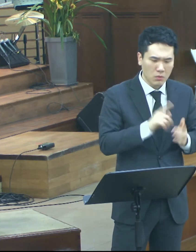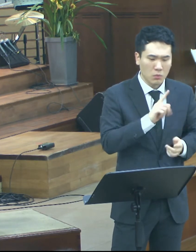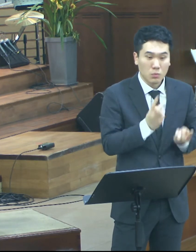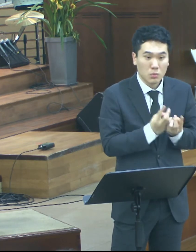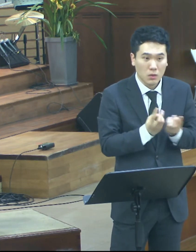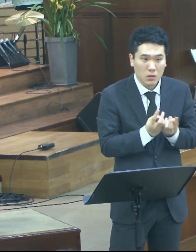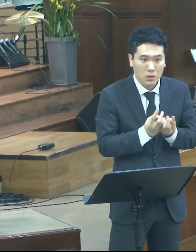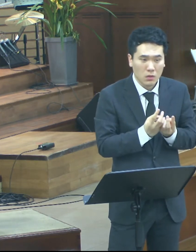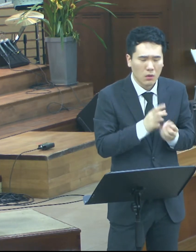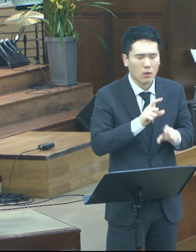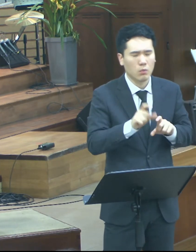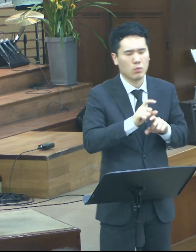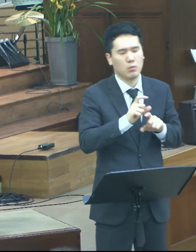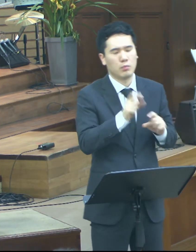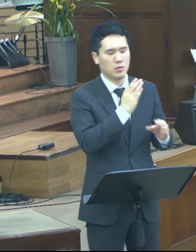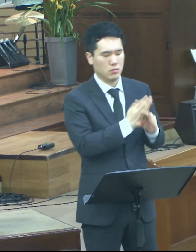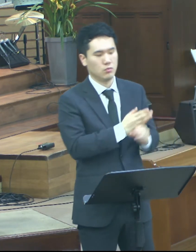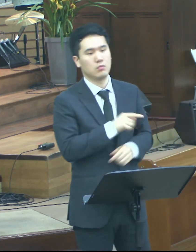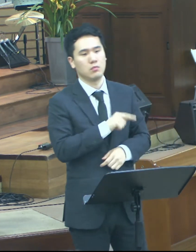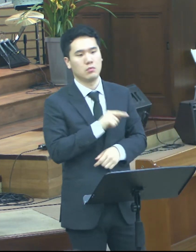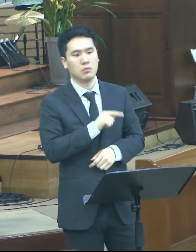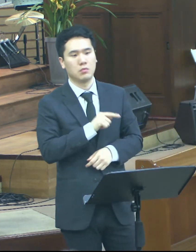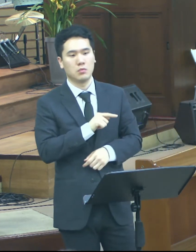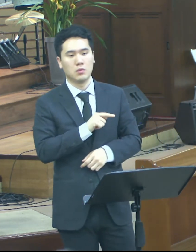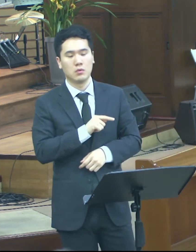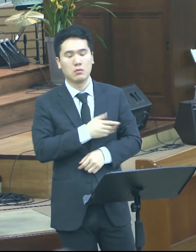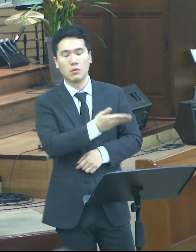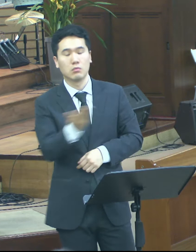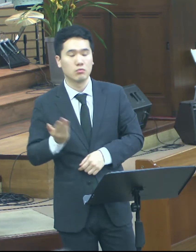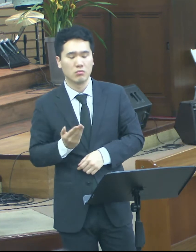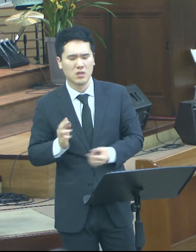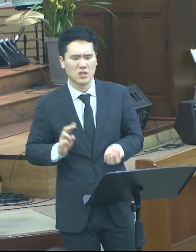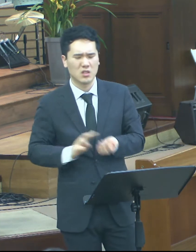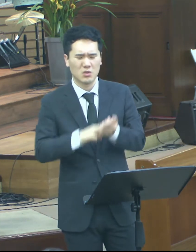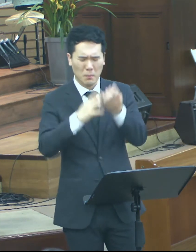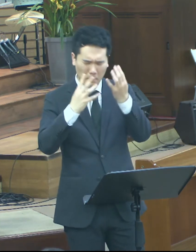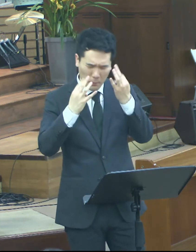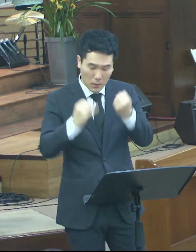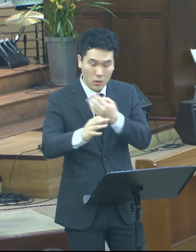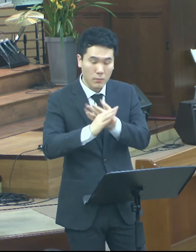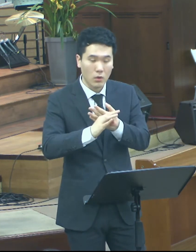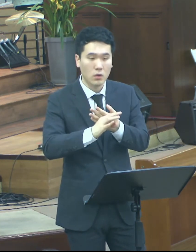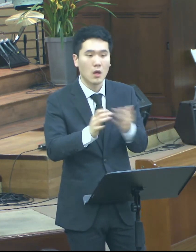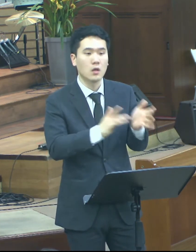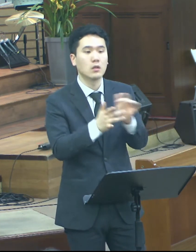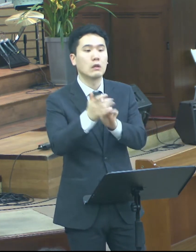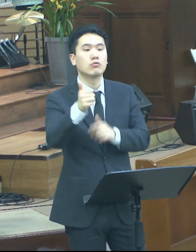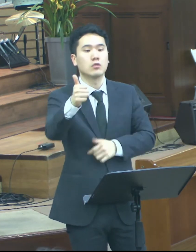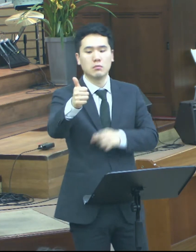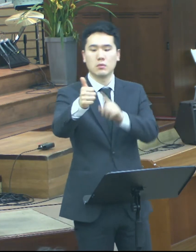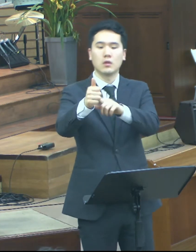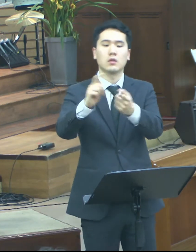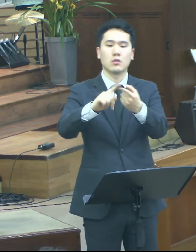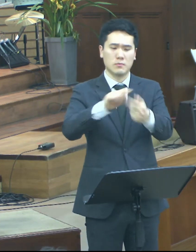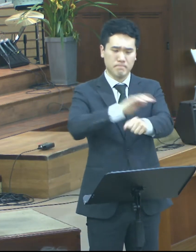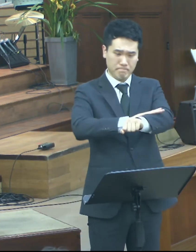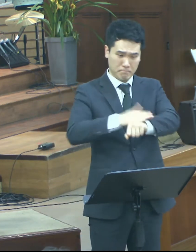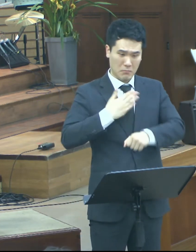여러분 기적이 많으면 예수님을 알까요? 기적을 많이 경험한 사람은 예수님을 정말 잘 알까요? 그렇지